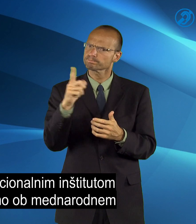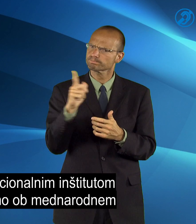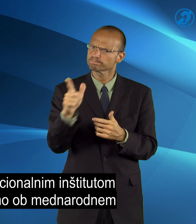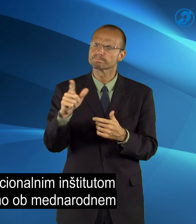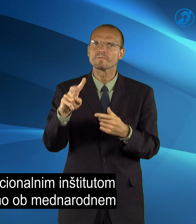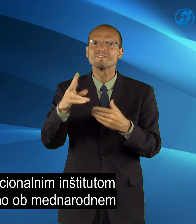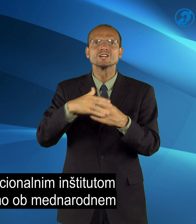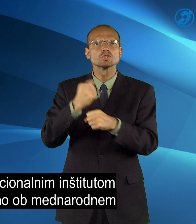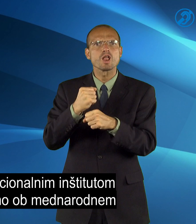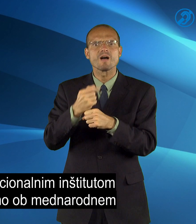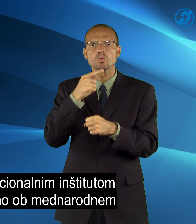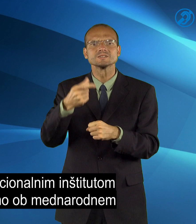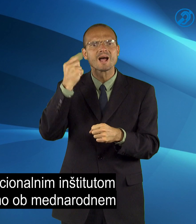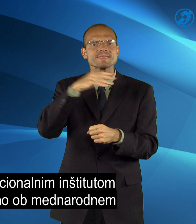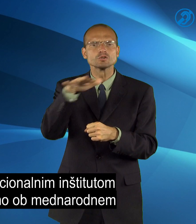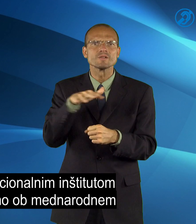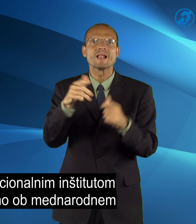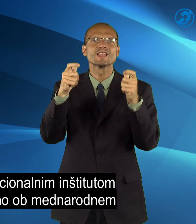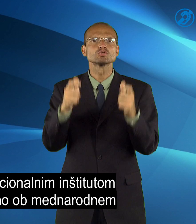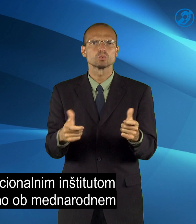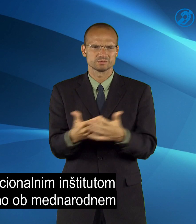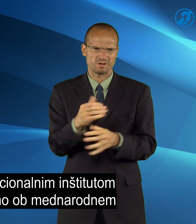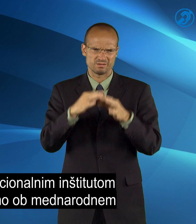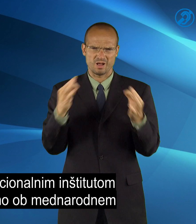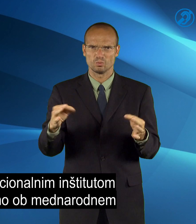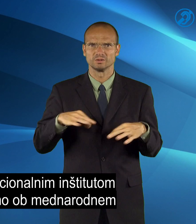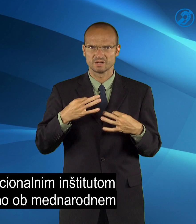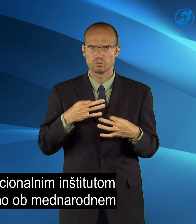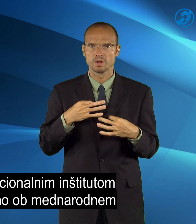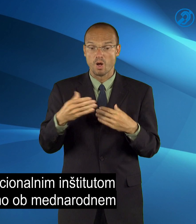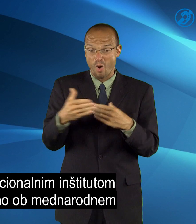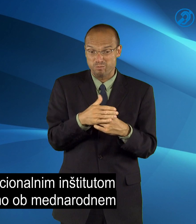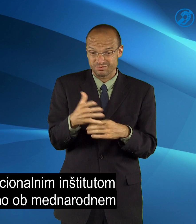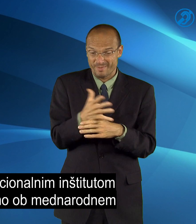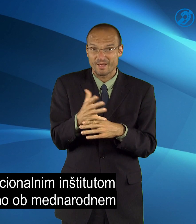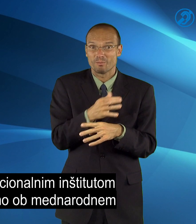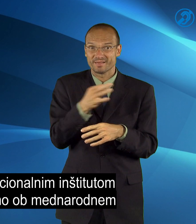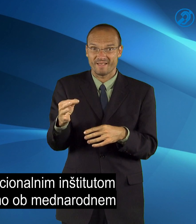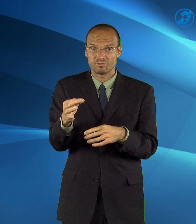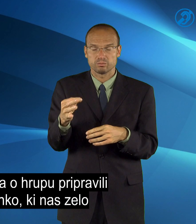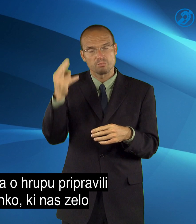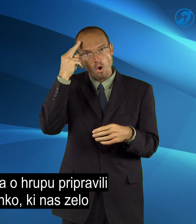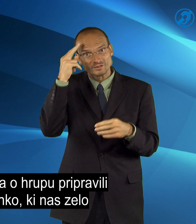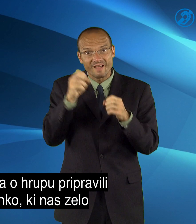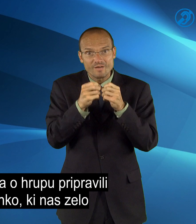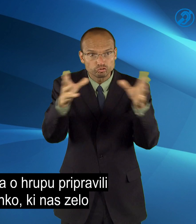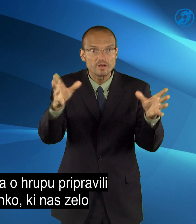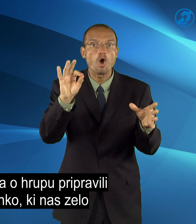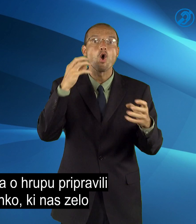V sodelovanju z Nacionalnim inštitutom za javno zdravje smo ob Mednarodnem dnevu ozaveščanja o hrupu pripravili